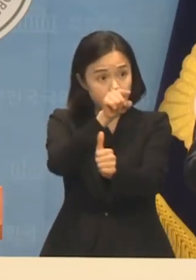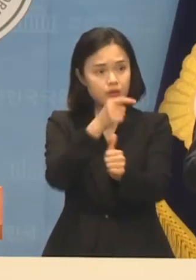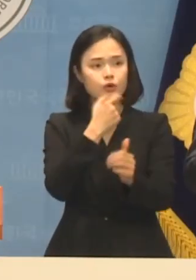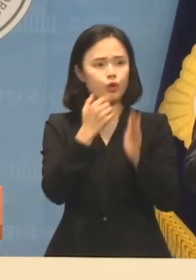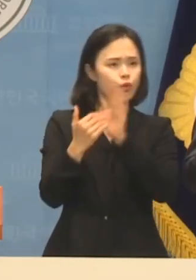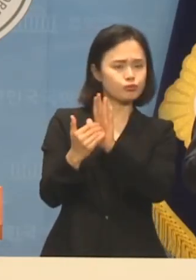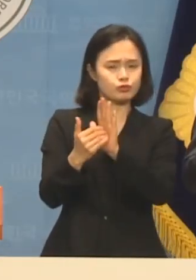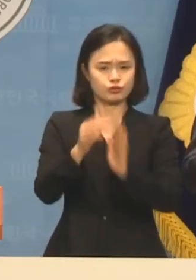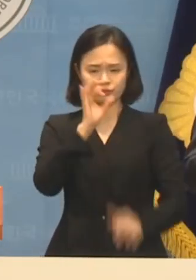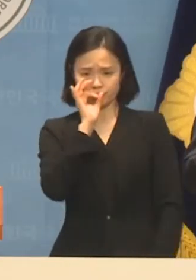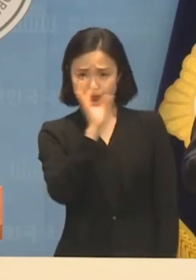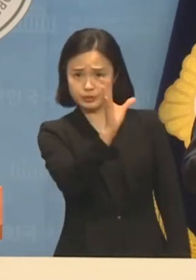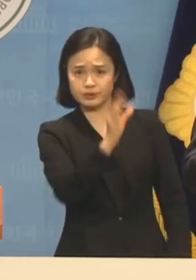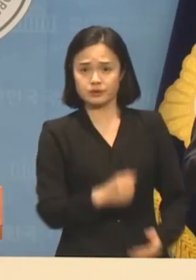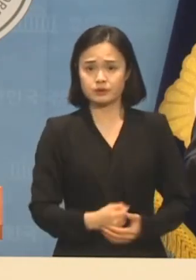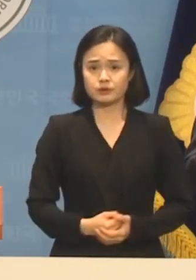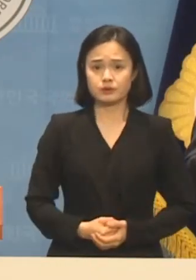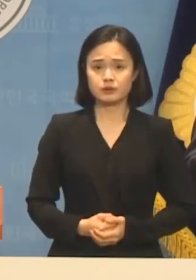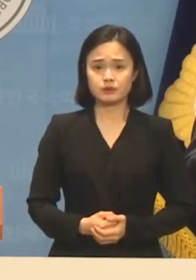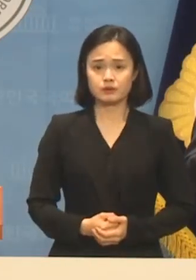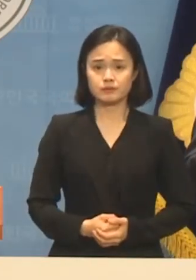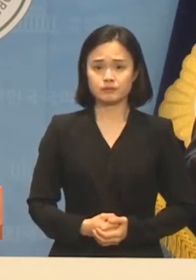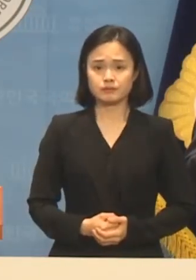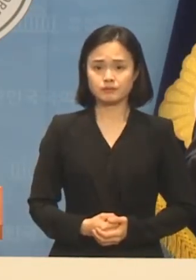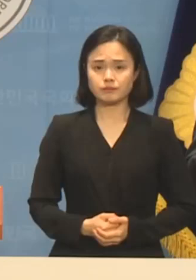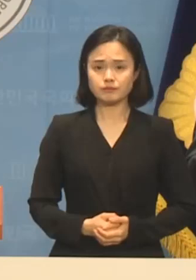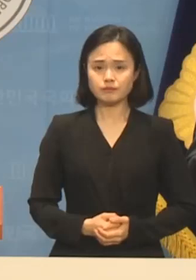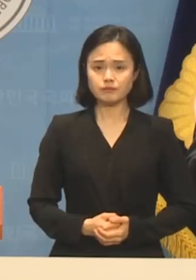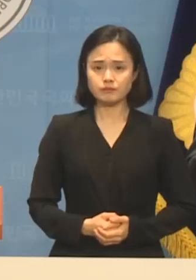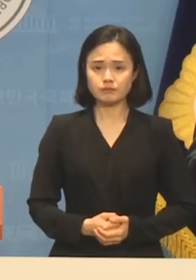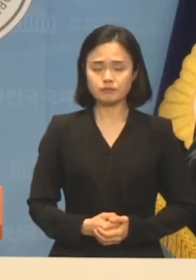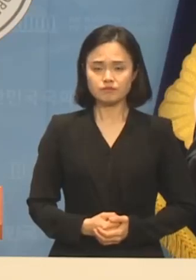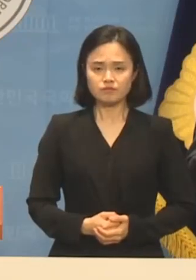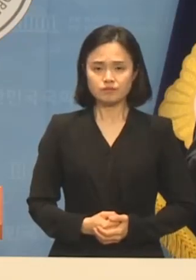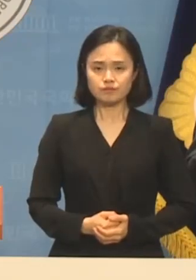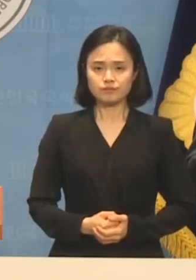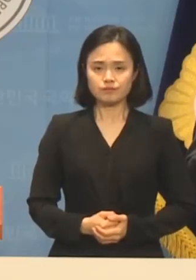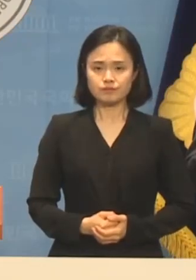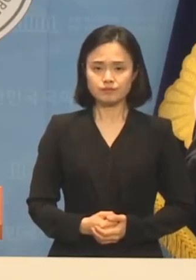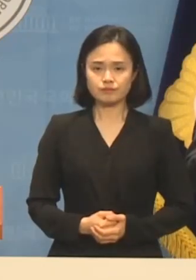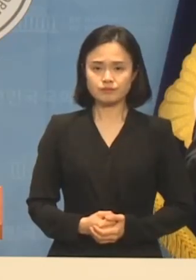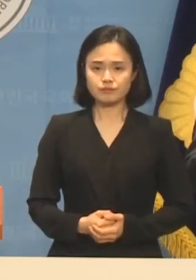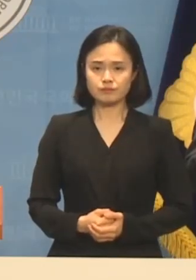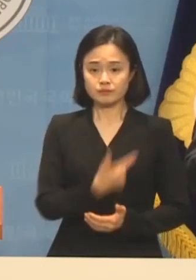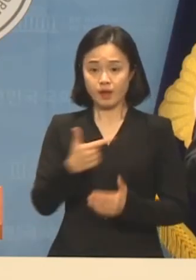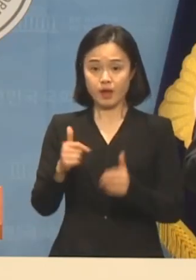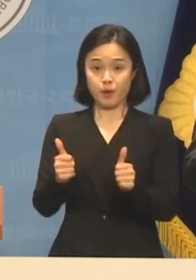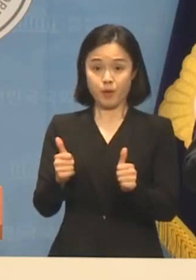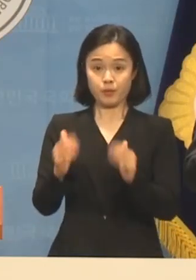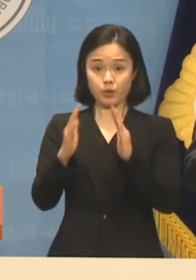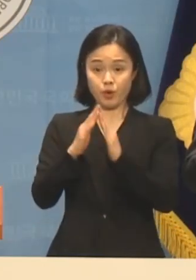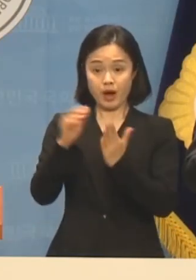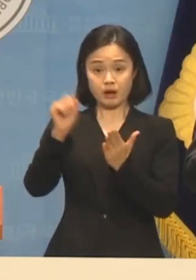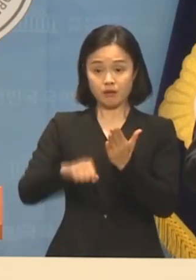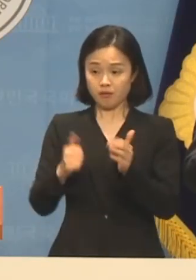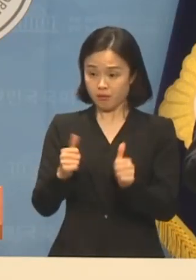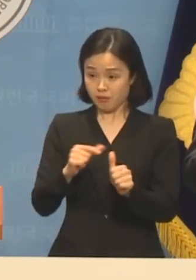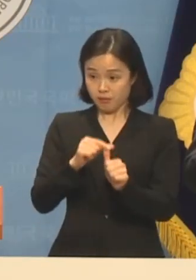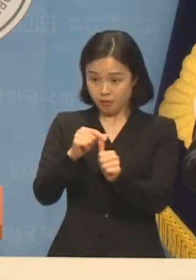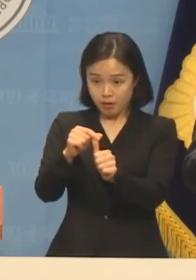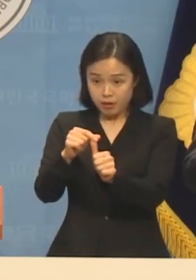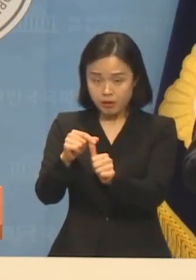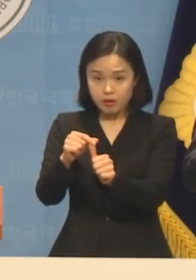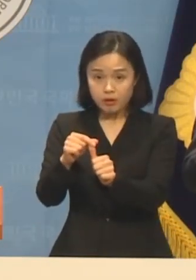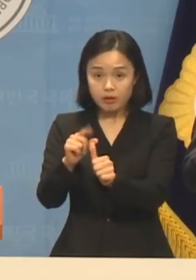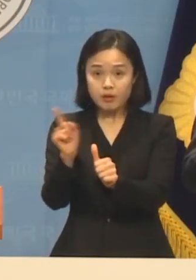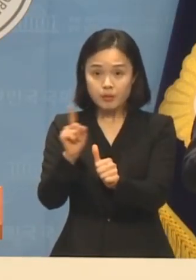자명합니다. 누구는 하고 누구는 하지 않는 선택적 임명은 천부당 만부당한